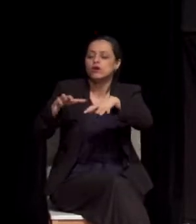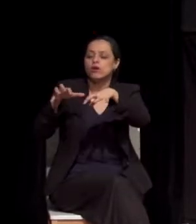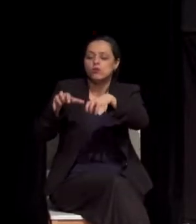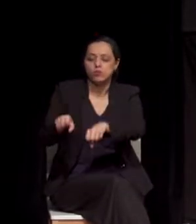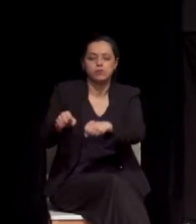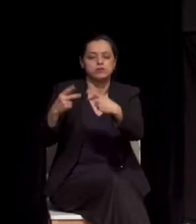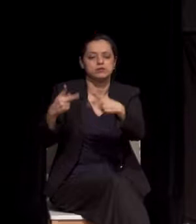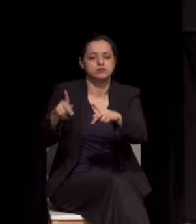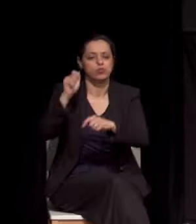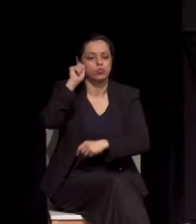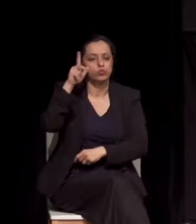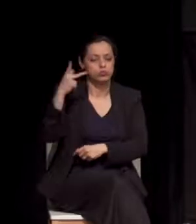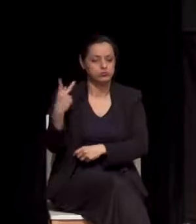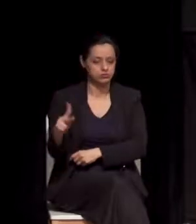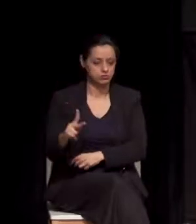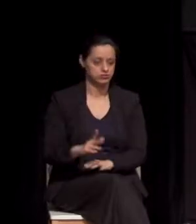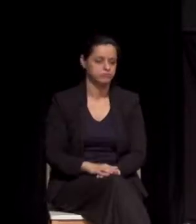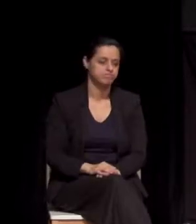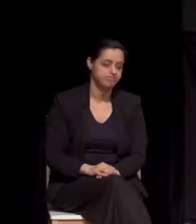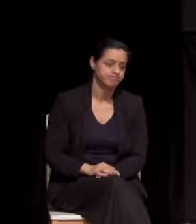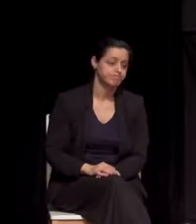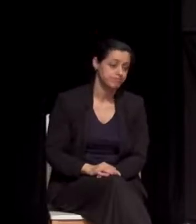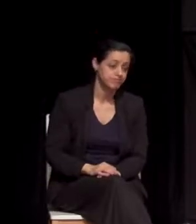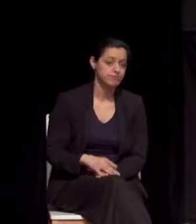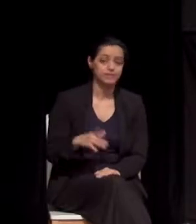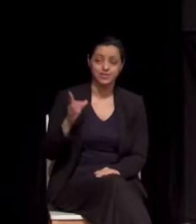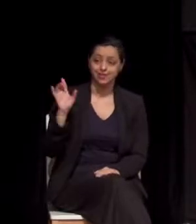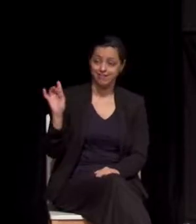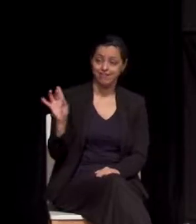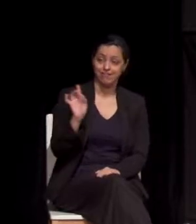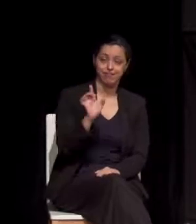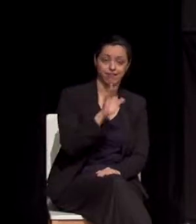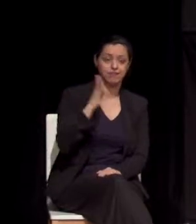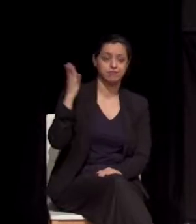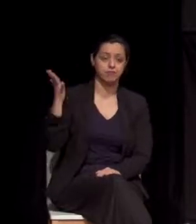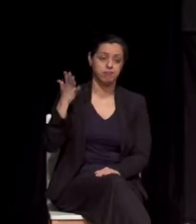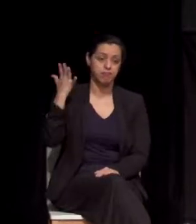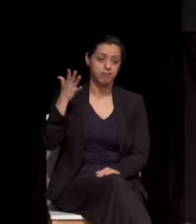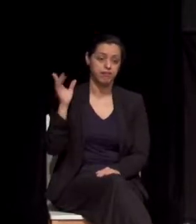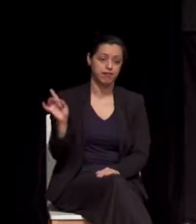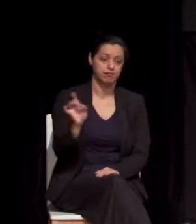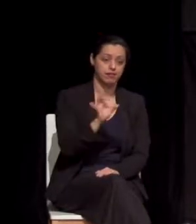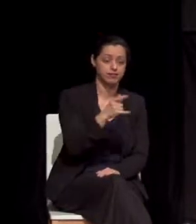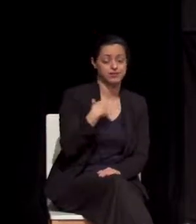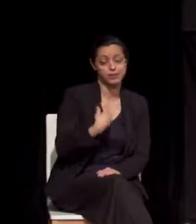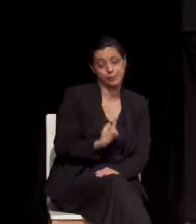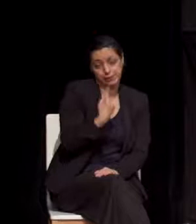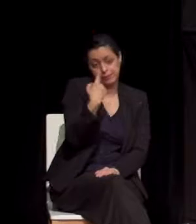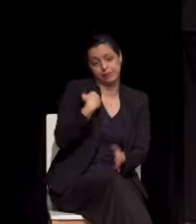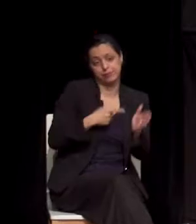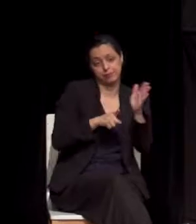territórios. E aí, considerando todas essas falas, eu gostaria de fazer uma primeira pergunta,